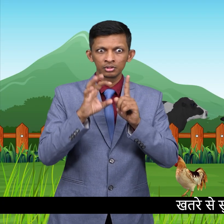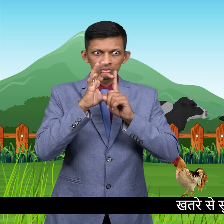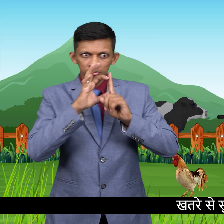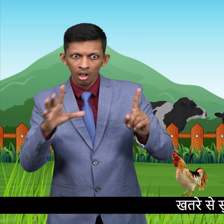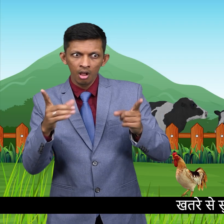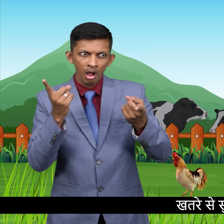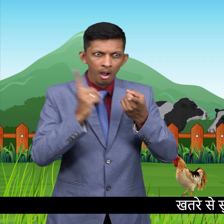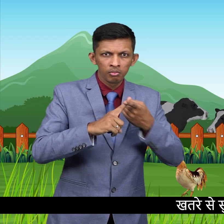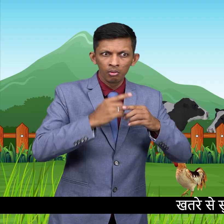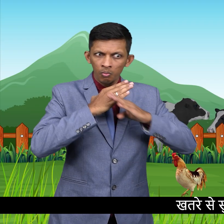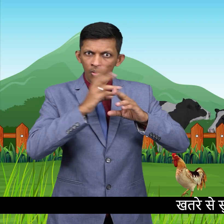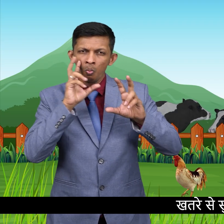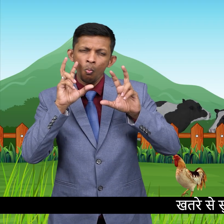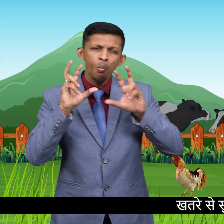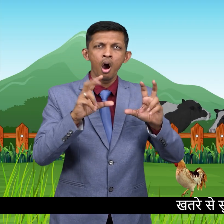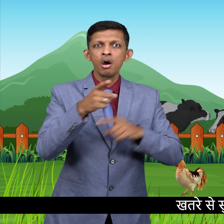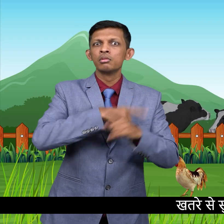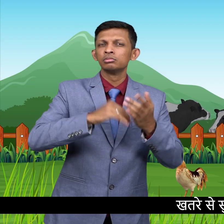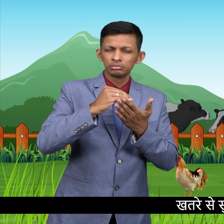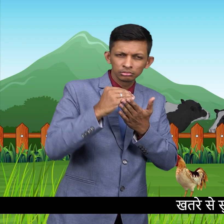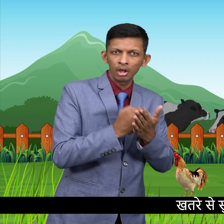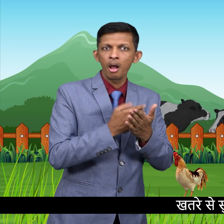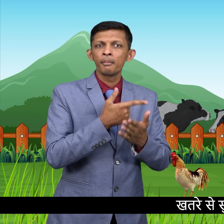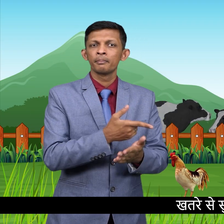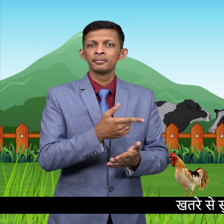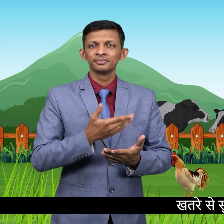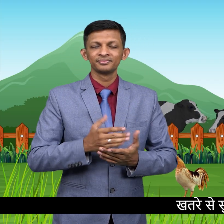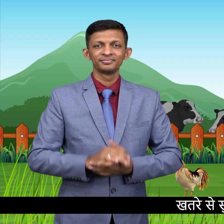खतरे से सुरक्षित और संरक्षित रहना।